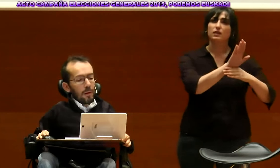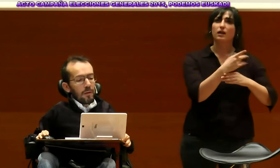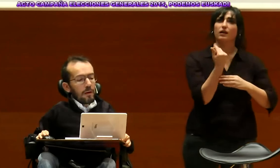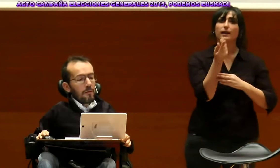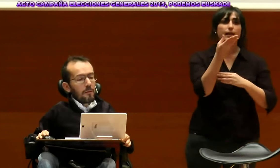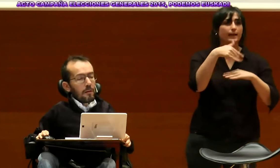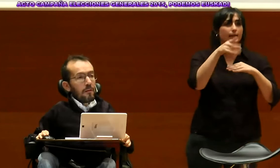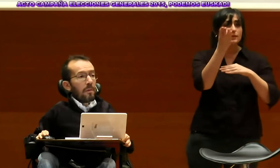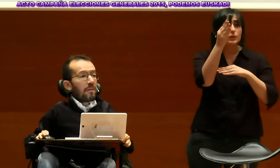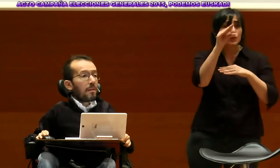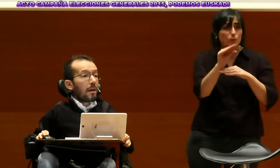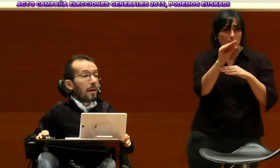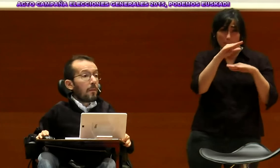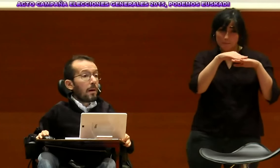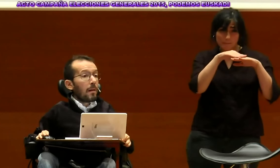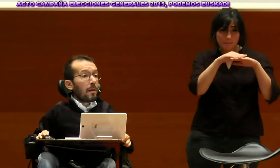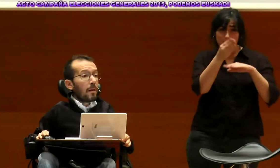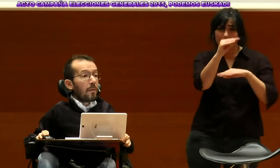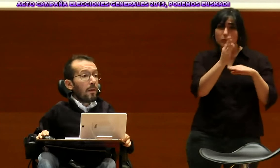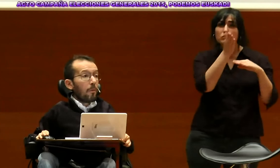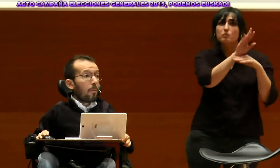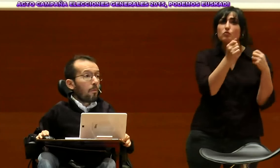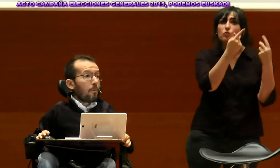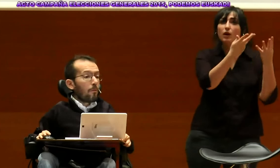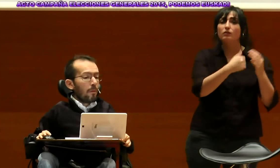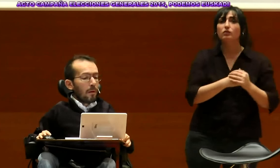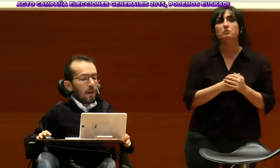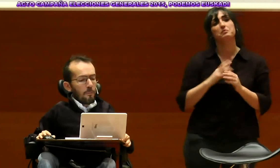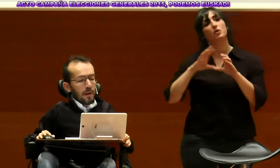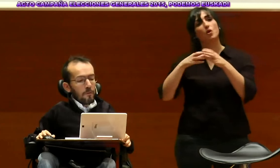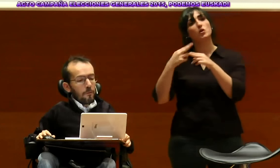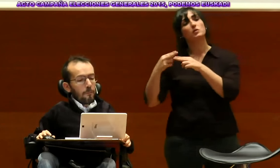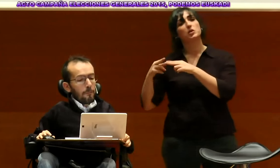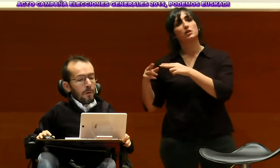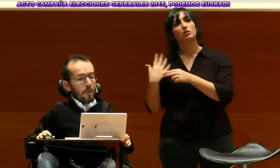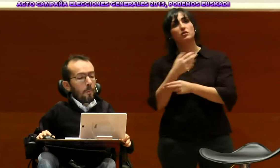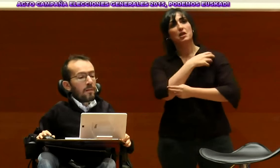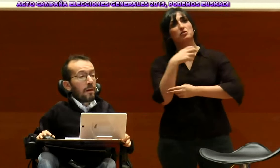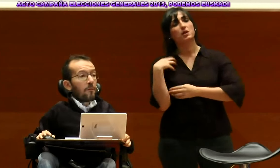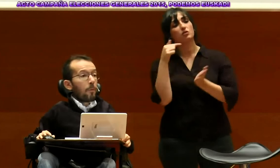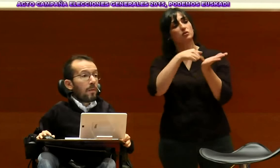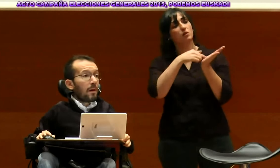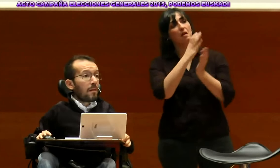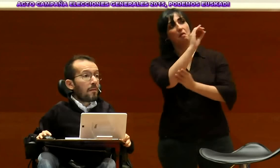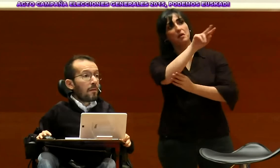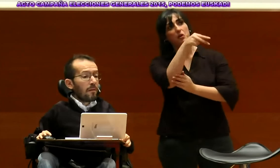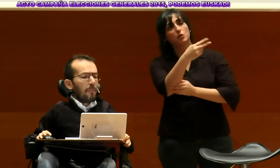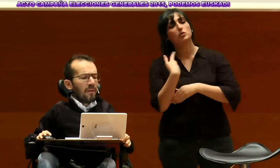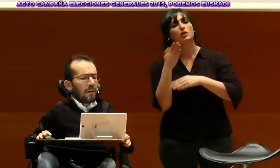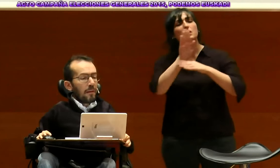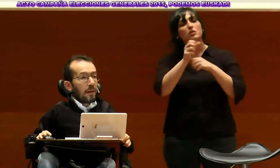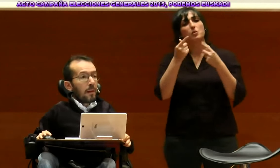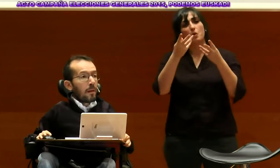cuántas fuerzas se presentan que deban 0 euros a los bancos, cuántas fuerzas